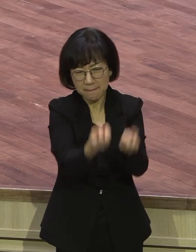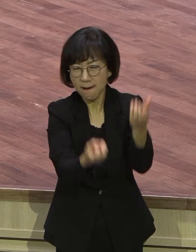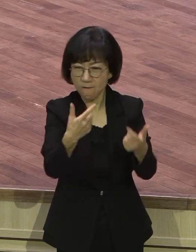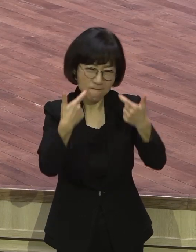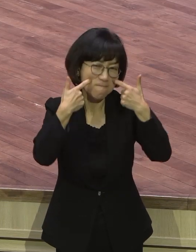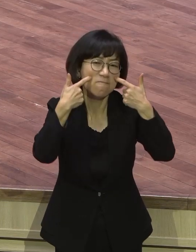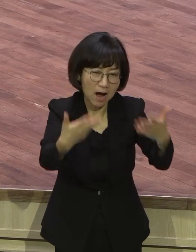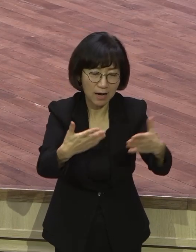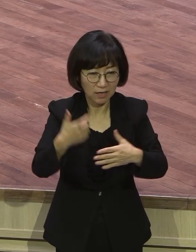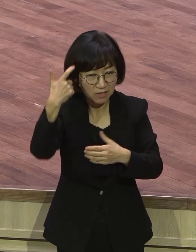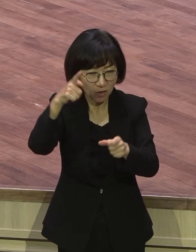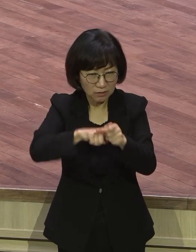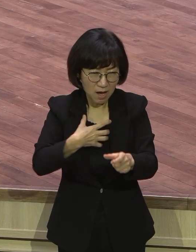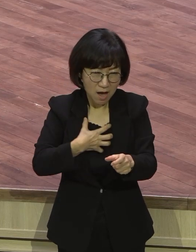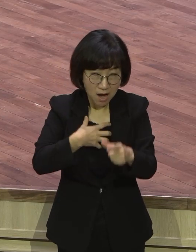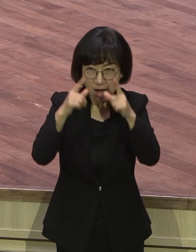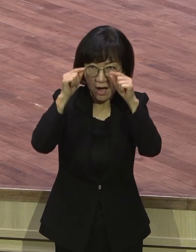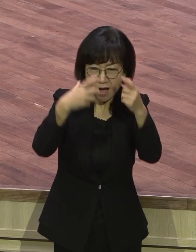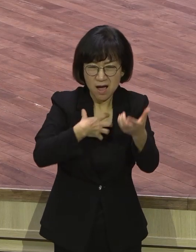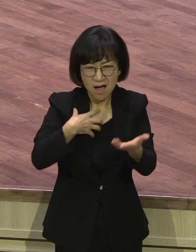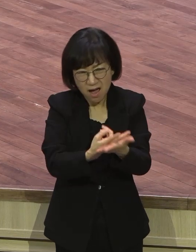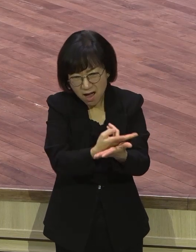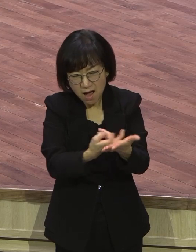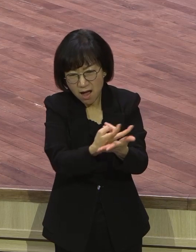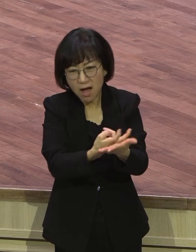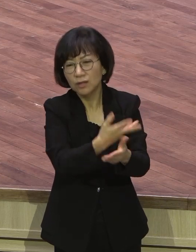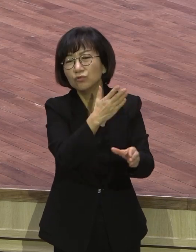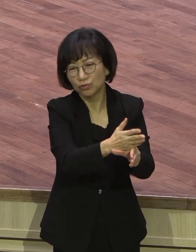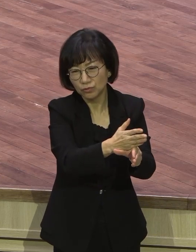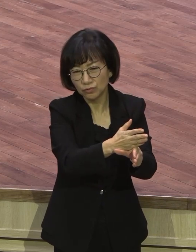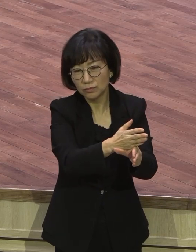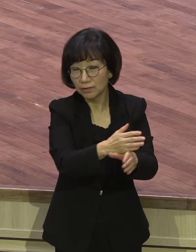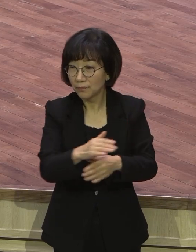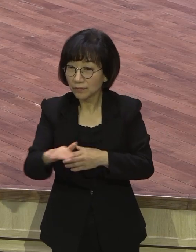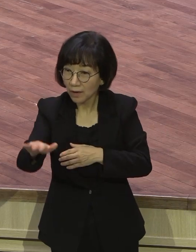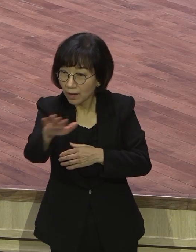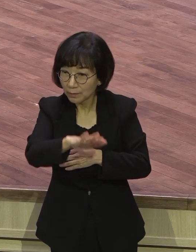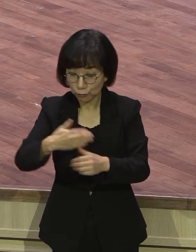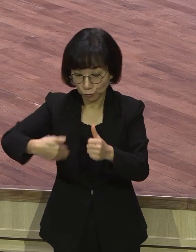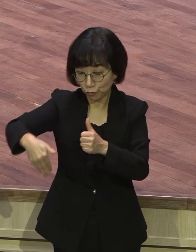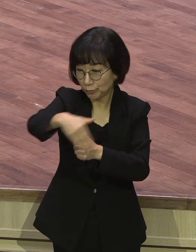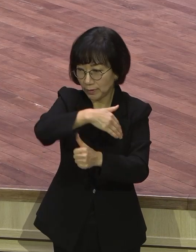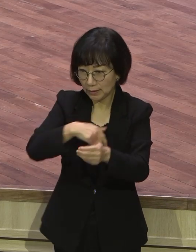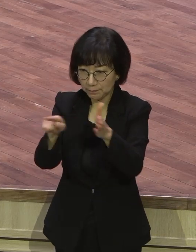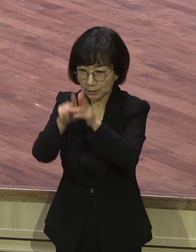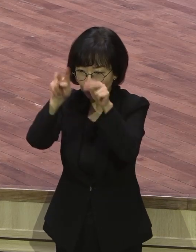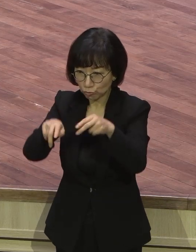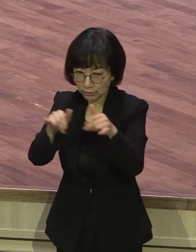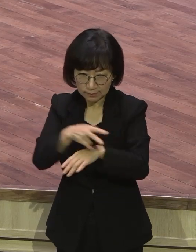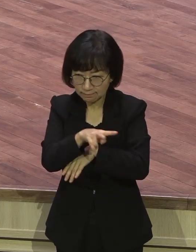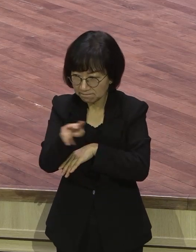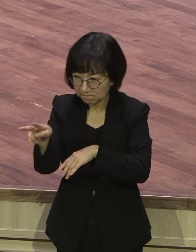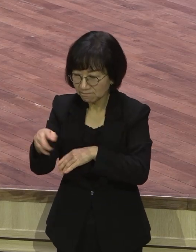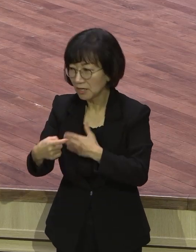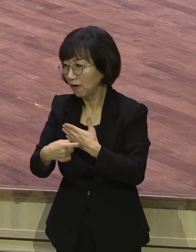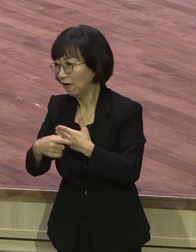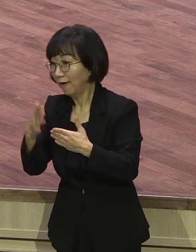영적으로 시달리고 있어요. 불신자들 이런 주위에 불신자들 보세요. 겉으로 멀쩡해 보이도 그